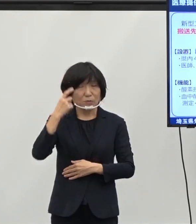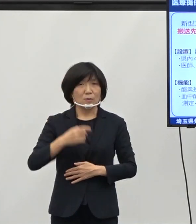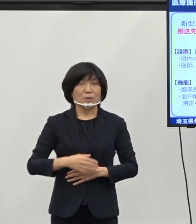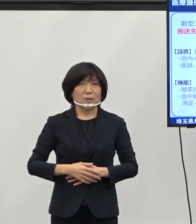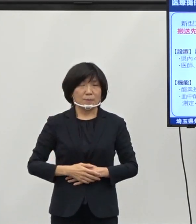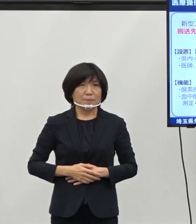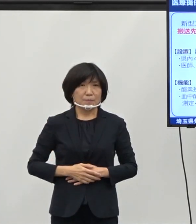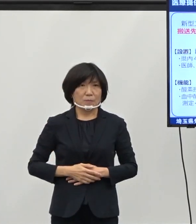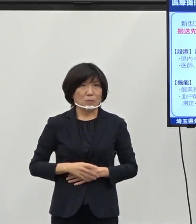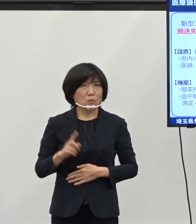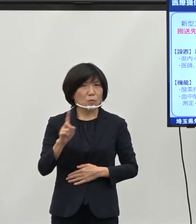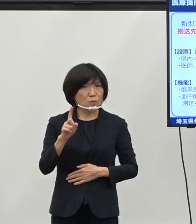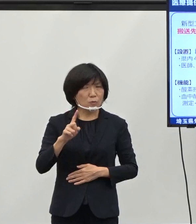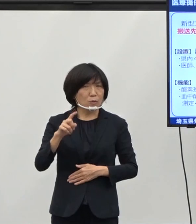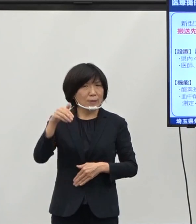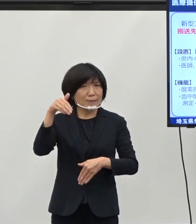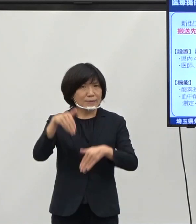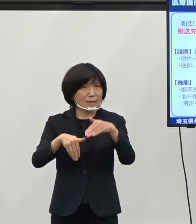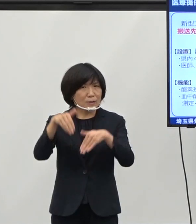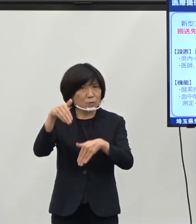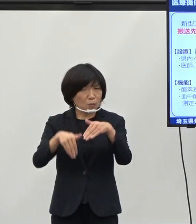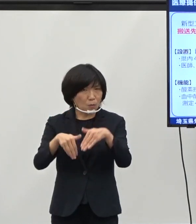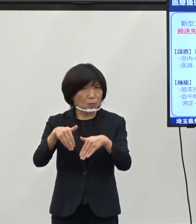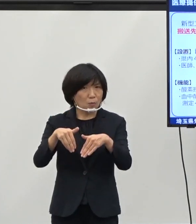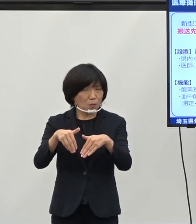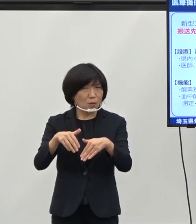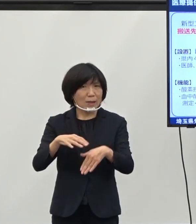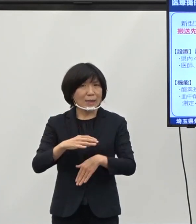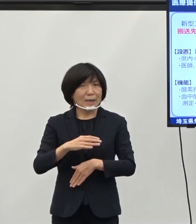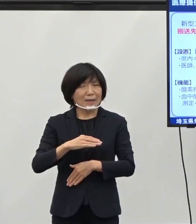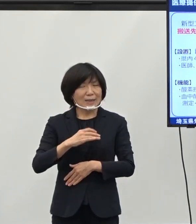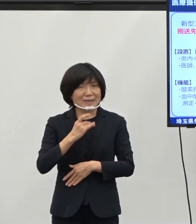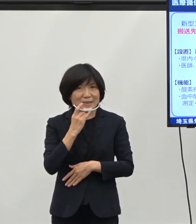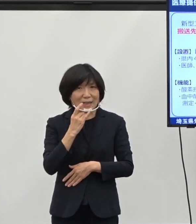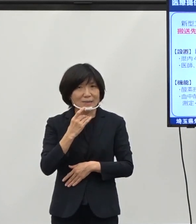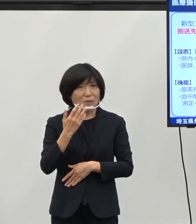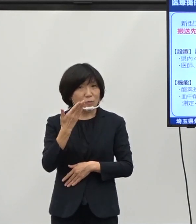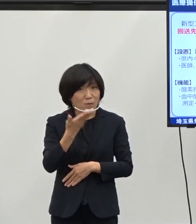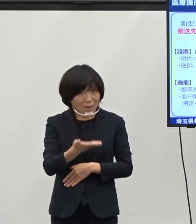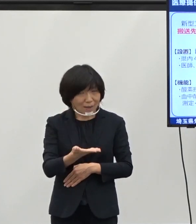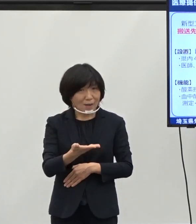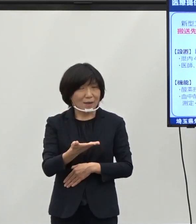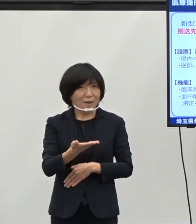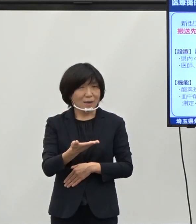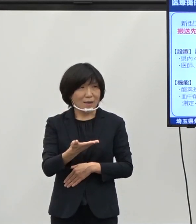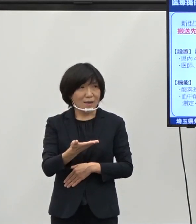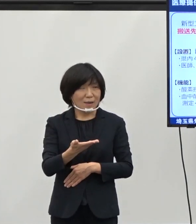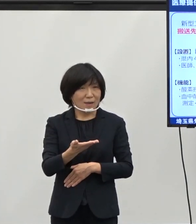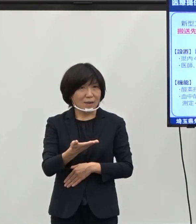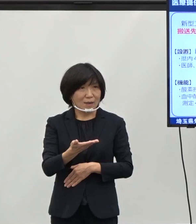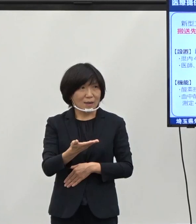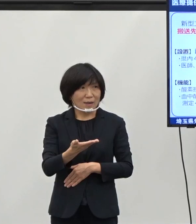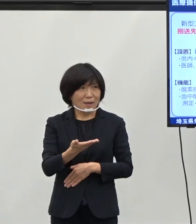まあ、どんな選挙戦期待するか、まあ、望むか、お考えあれば。